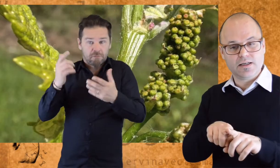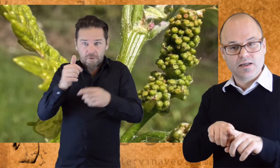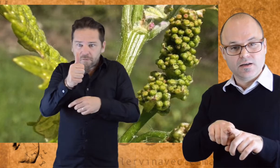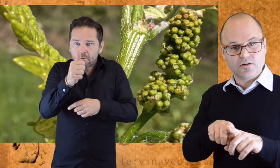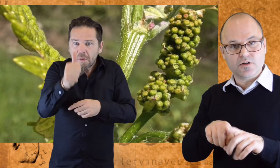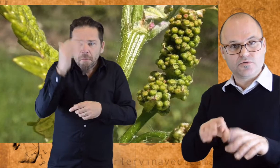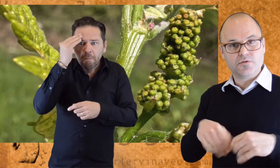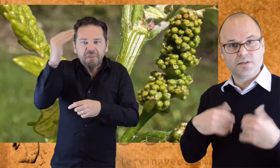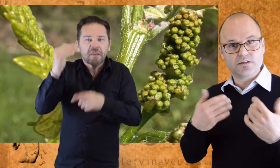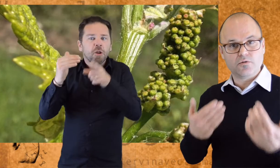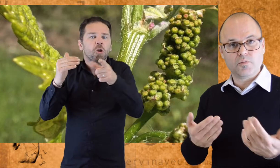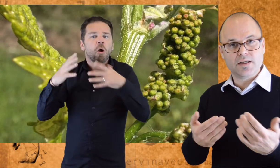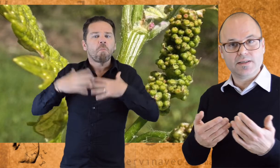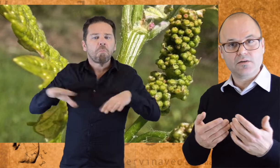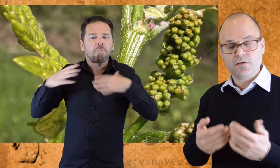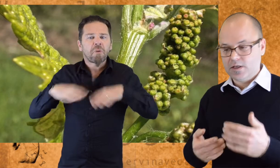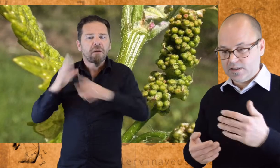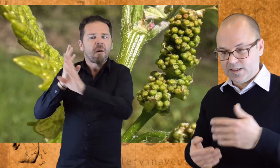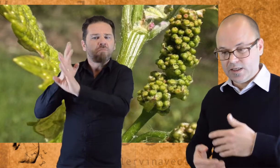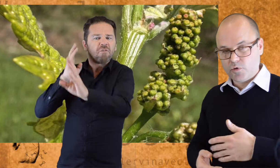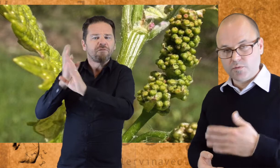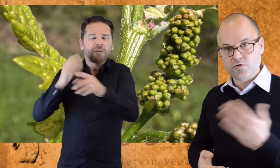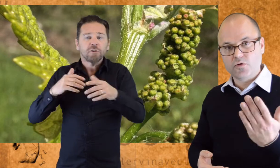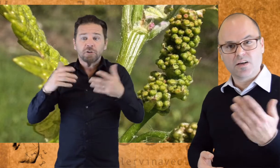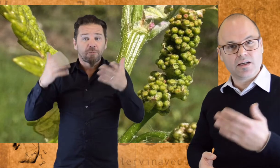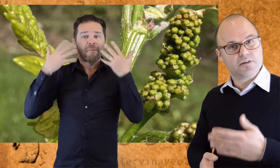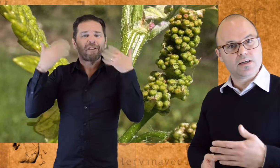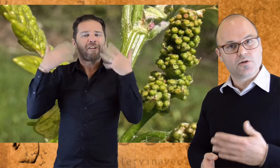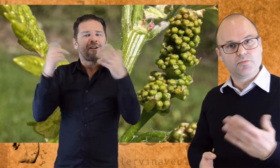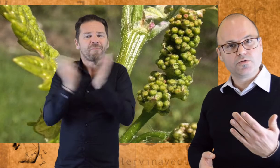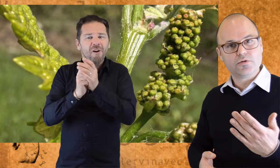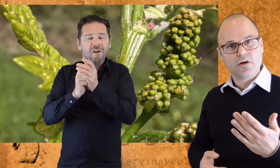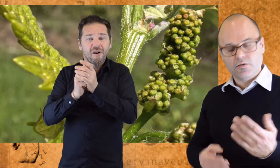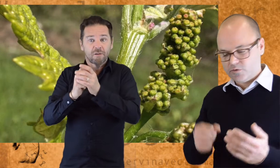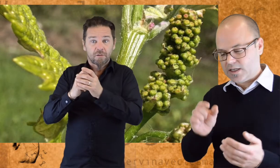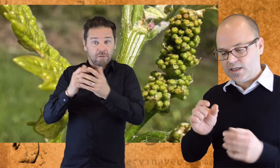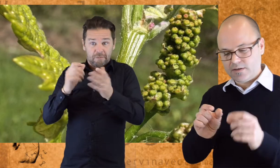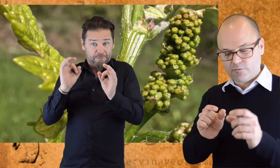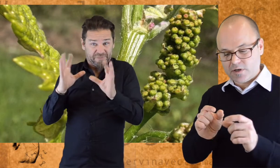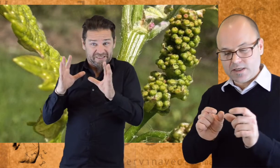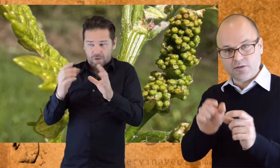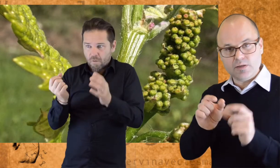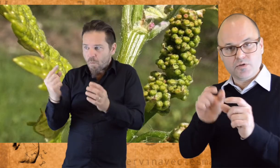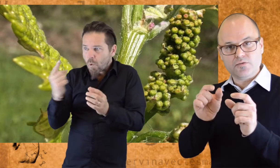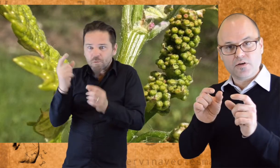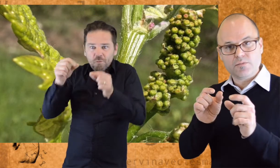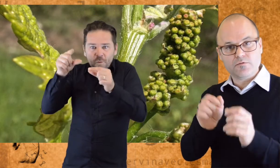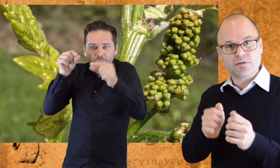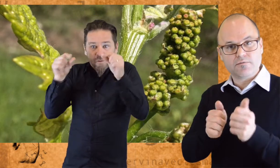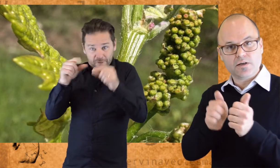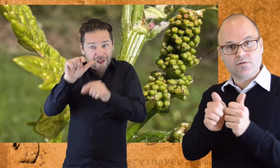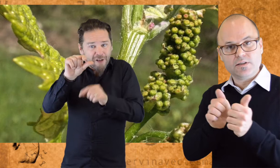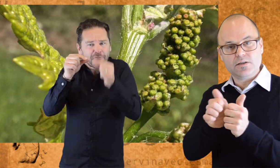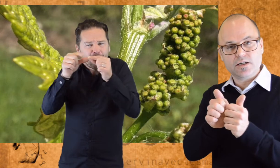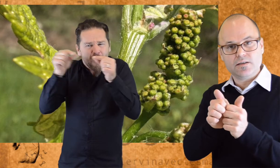vous allez dans une vigne au printemps. Dès les premiers jours, quand la vigne elle repousse, vous voyez des petites feuilles, mais